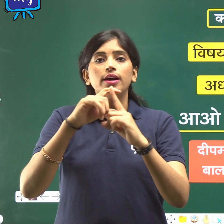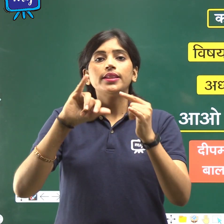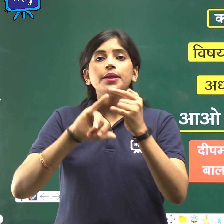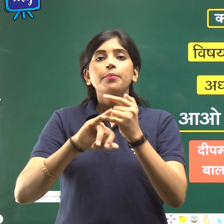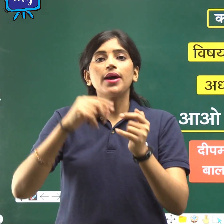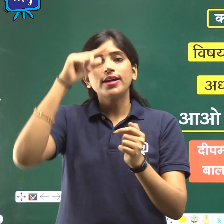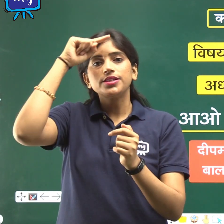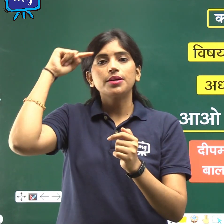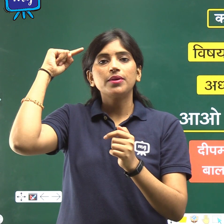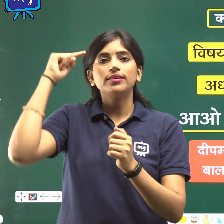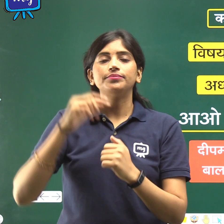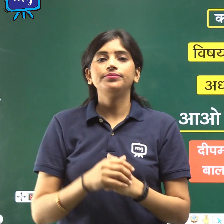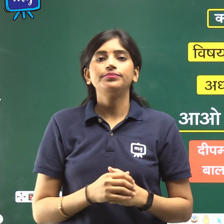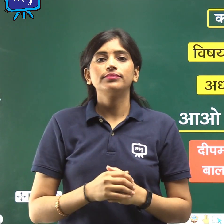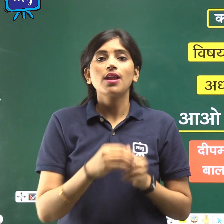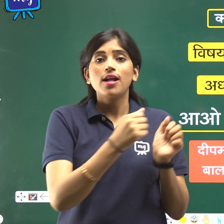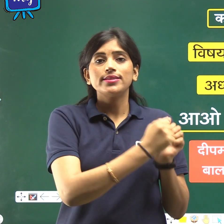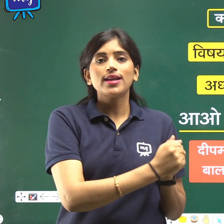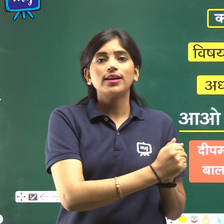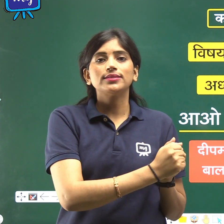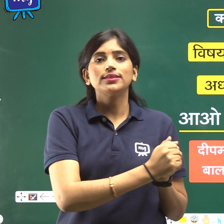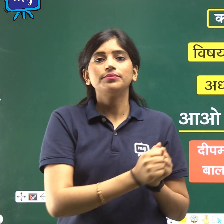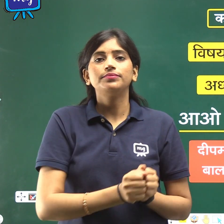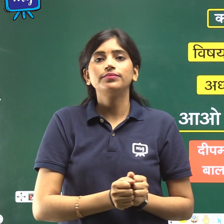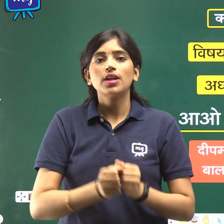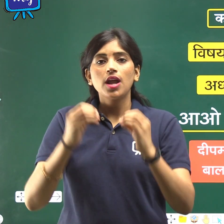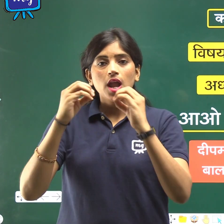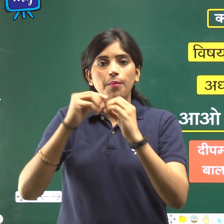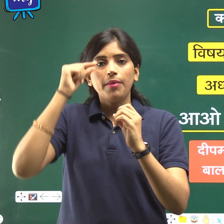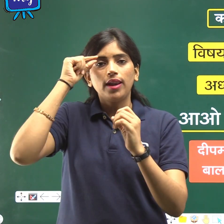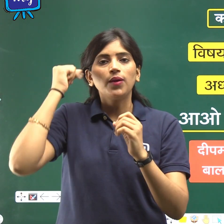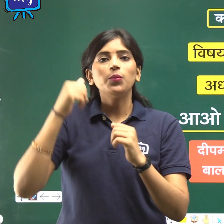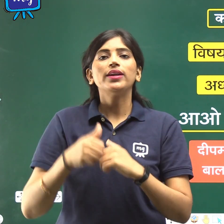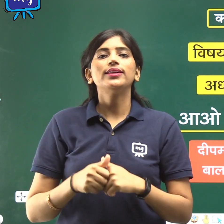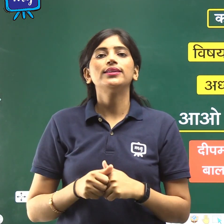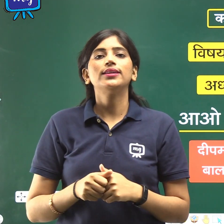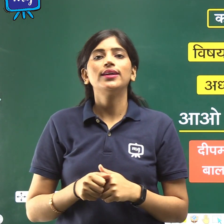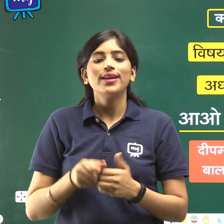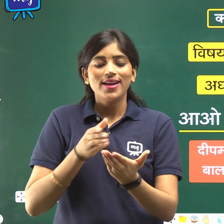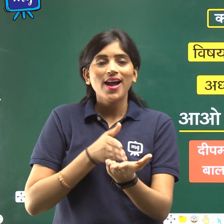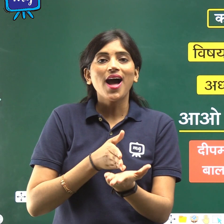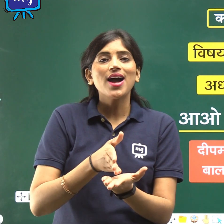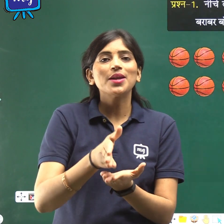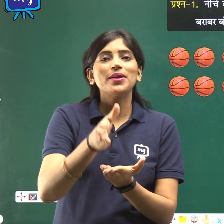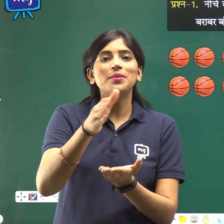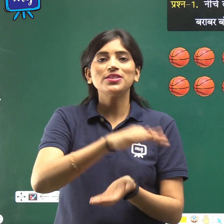शर्मा, मेरे साथ बाला कुमारी। आगे बढ़े